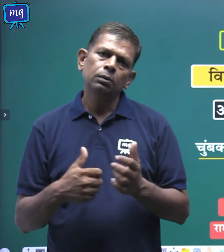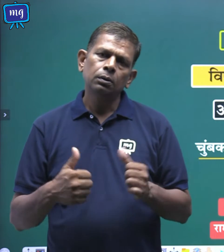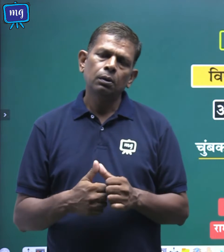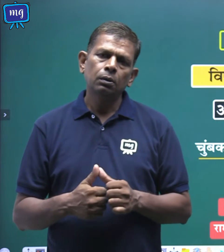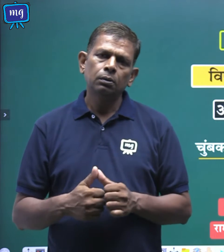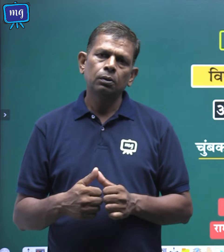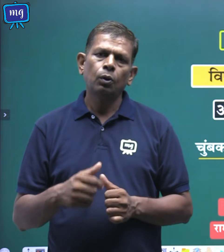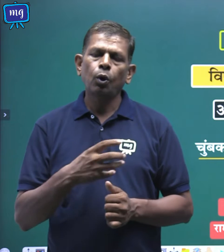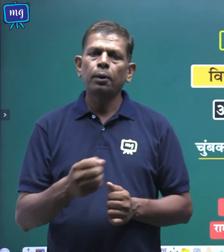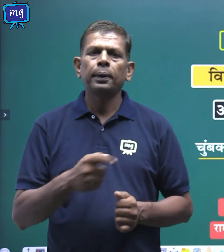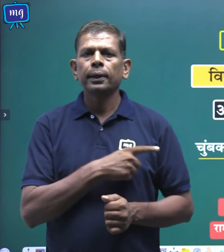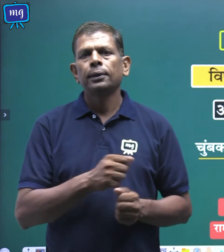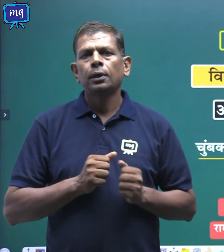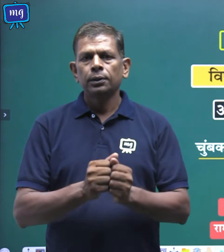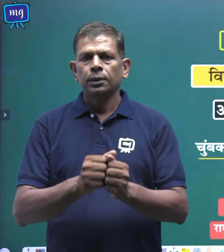और मेरे साथ हैं